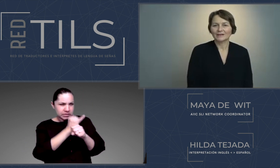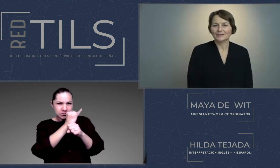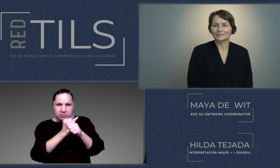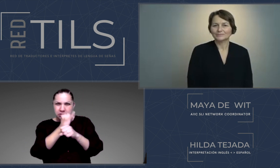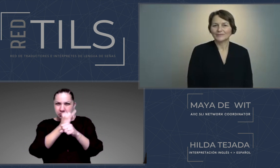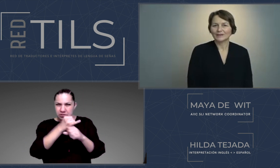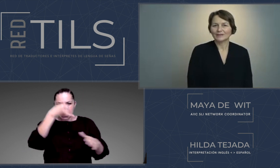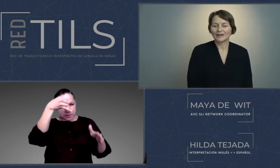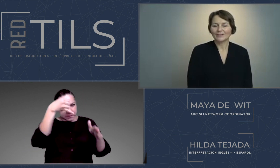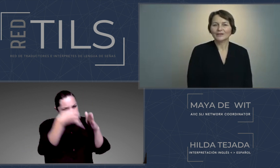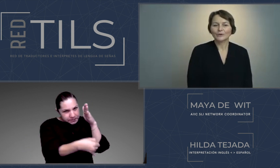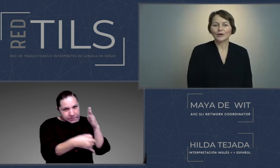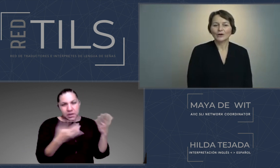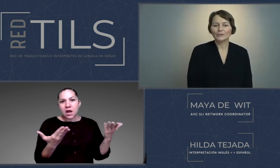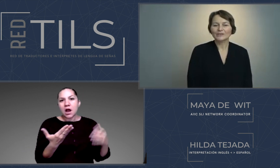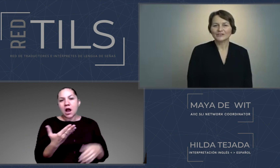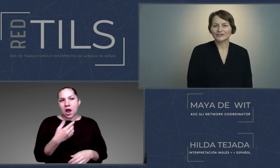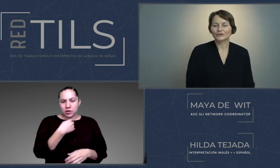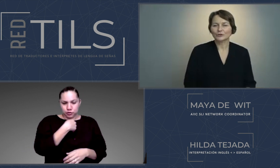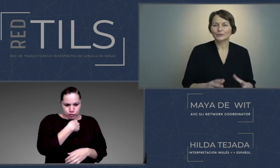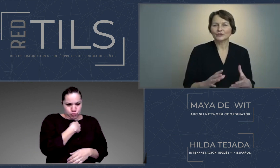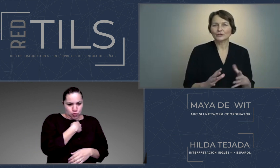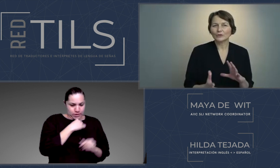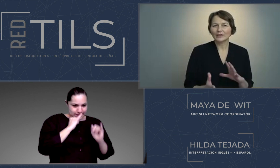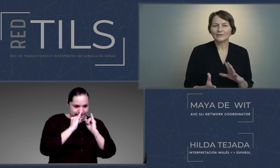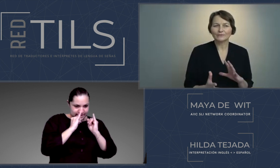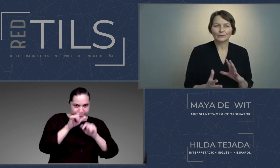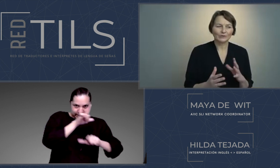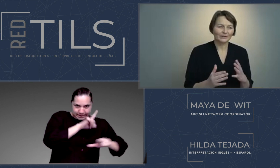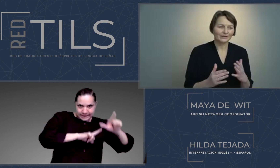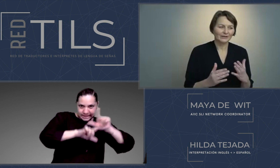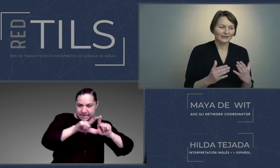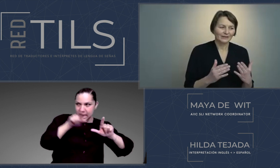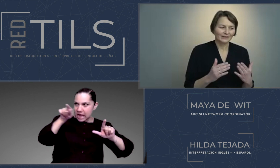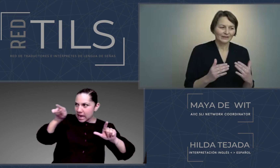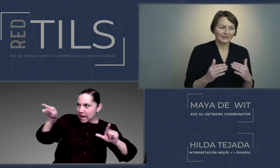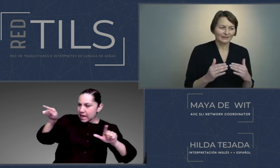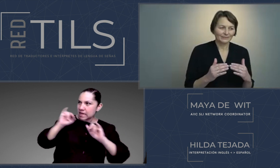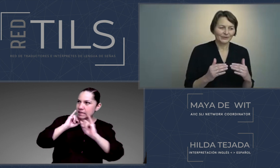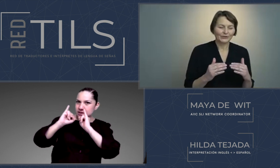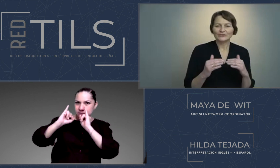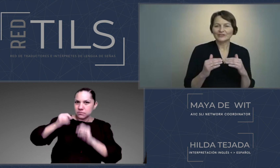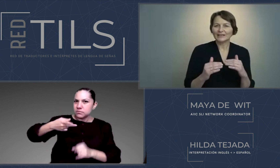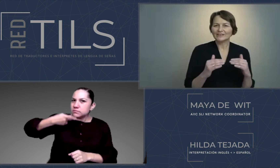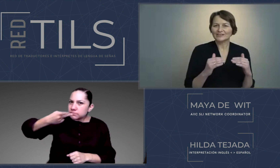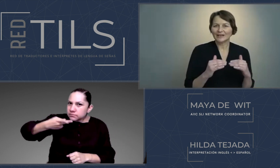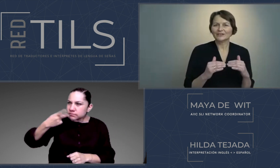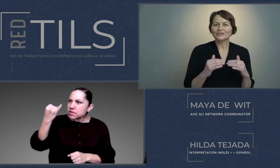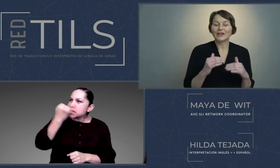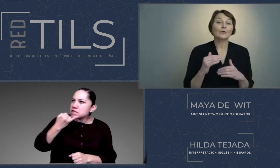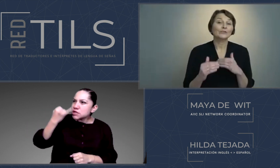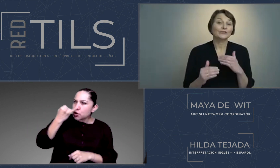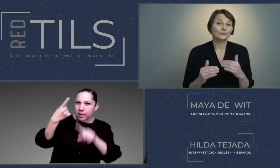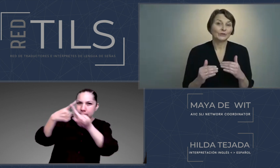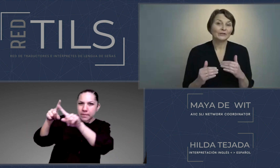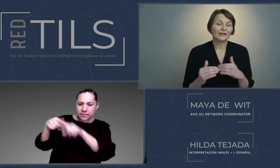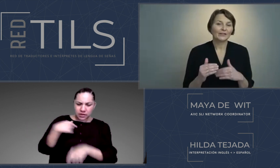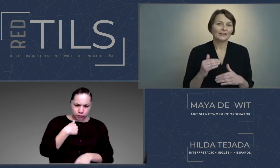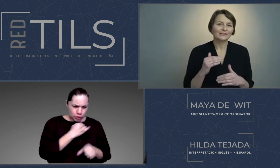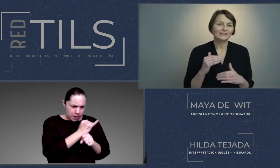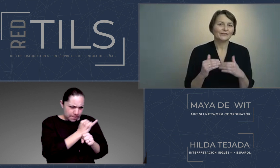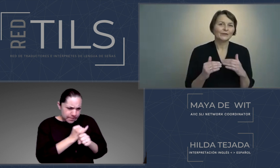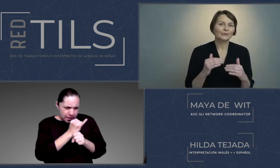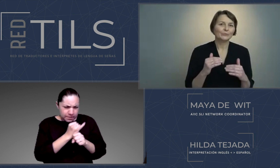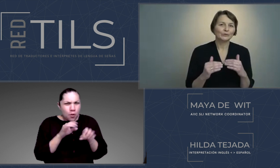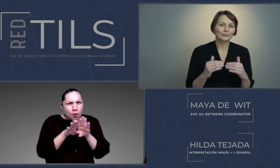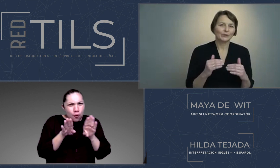utilizar los intérpretes de lengua de señas que Conference trabajan interpreters looking en for conferencias. setting the standards how we should work. I think that's